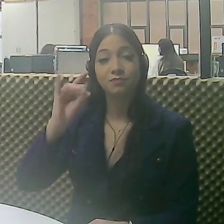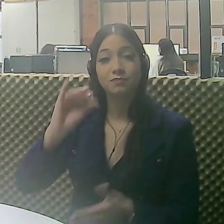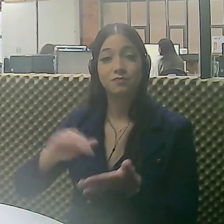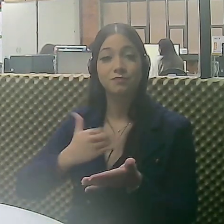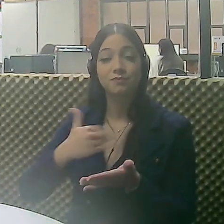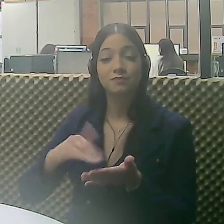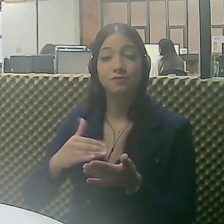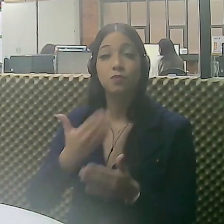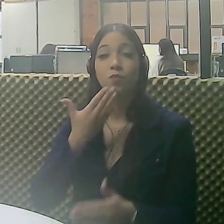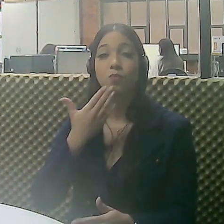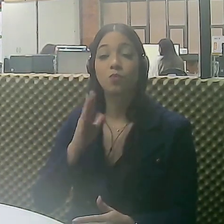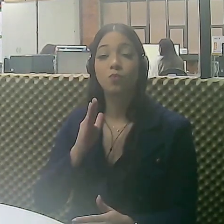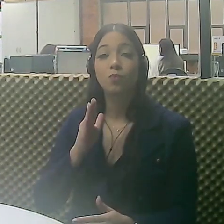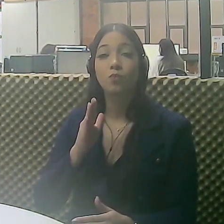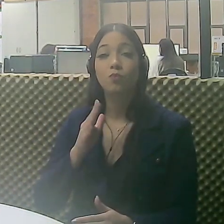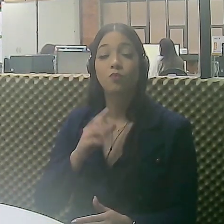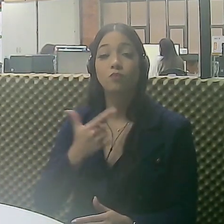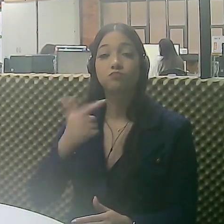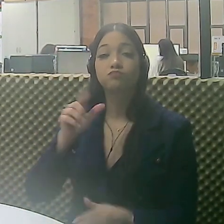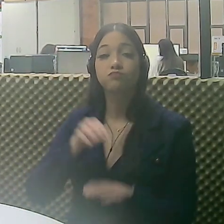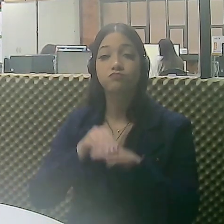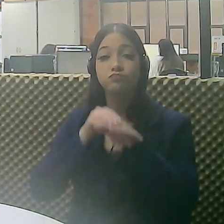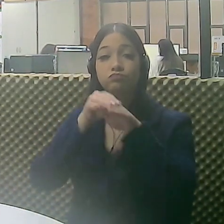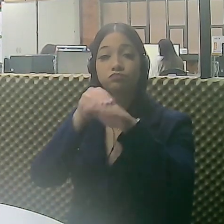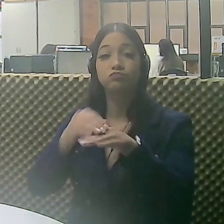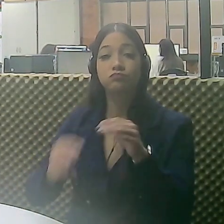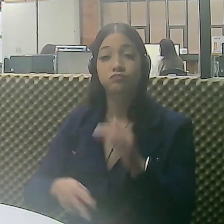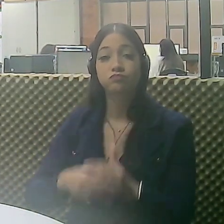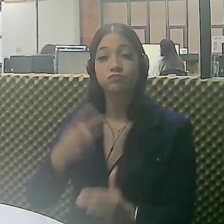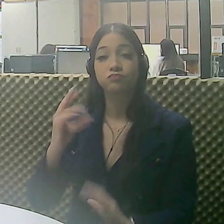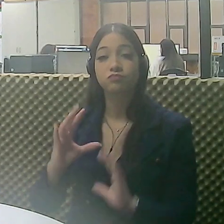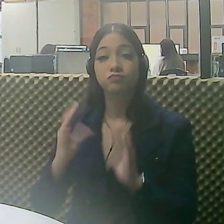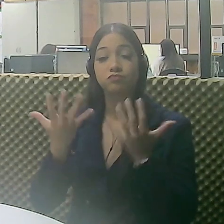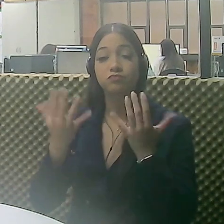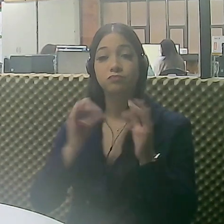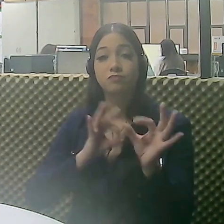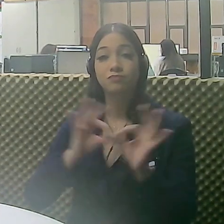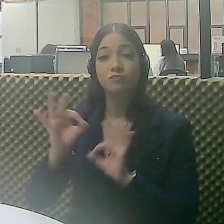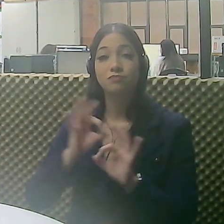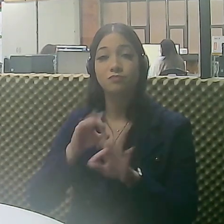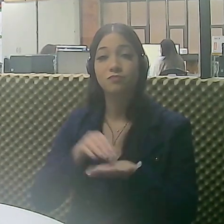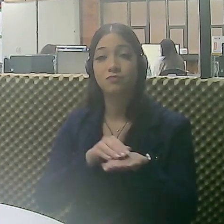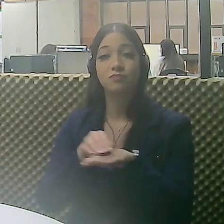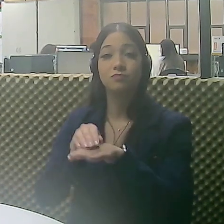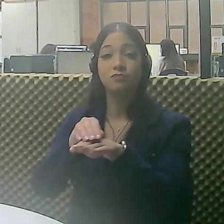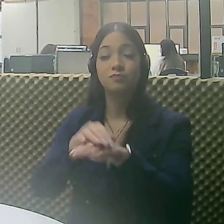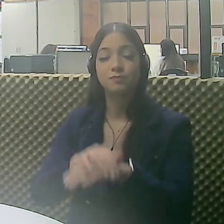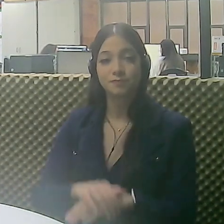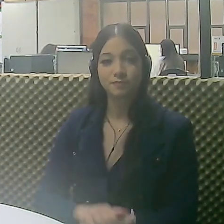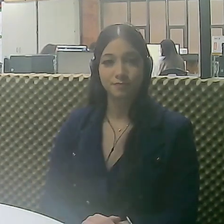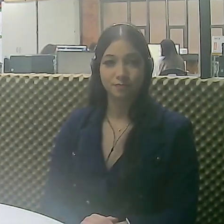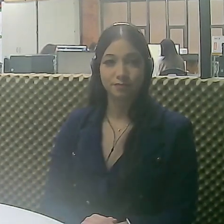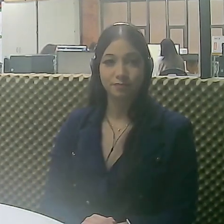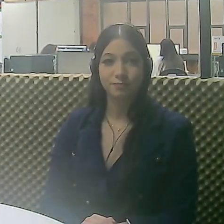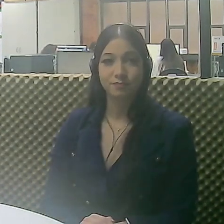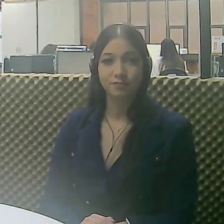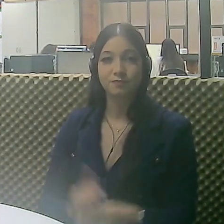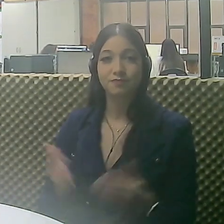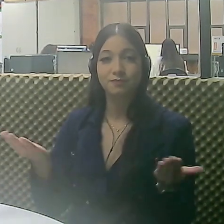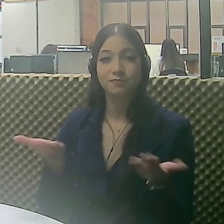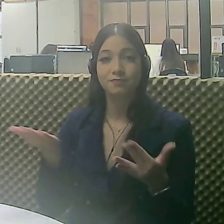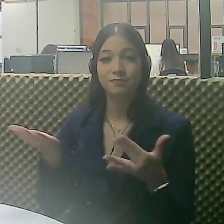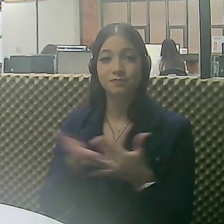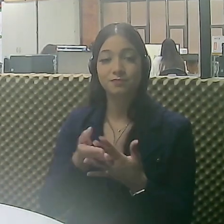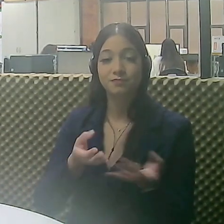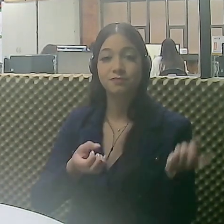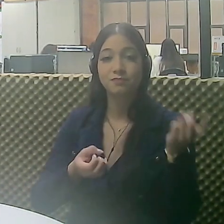Secretaria de qual região da cidade receberá a segunda edição do ano do projeto itinerante. Agora vamos para um